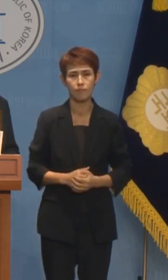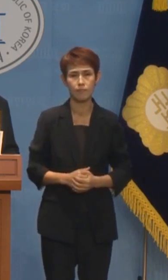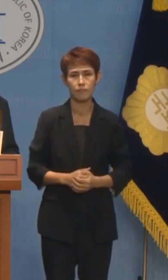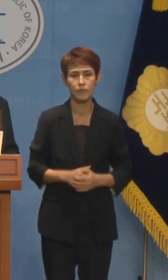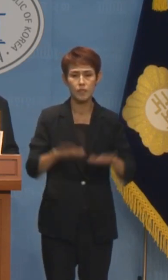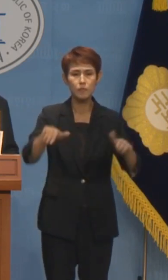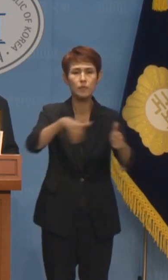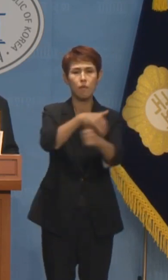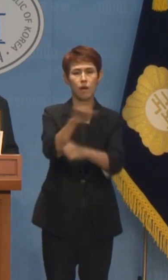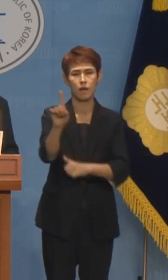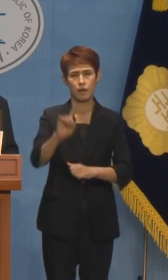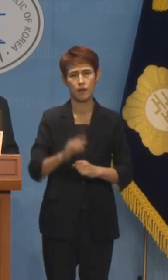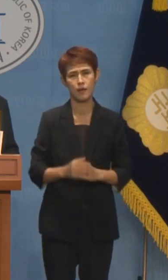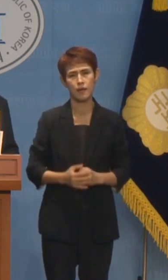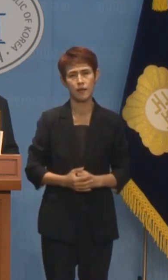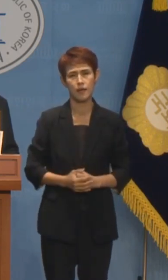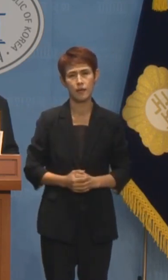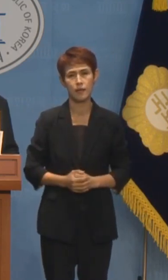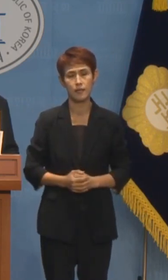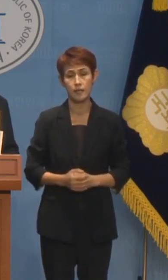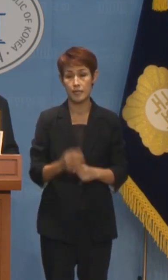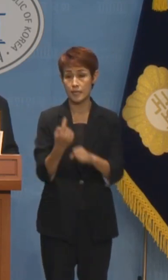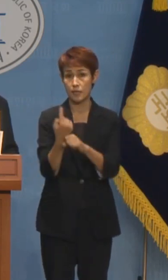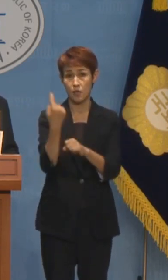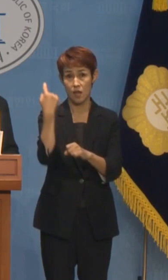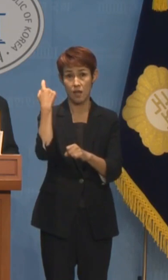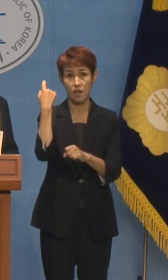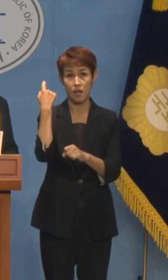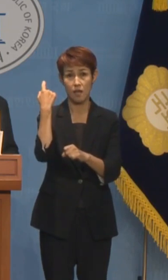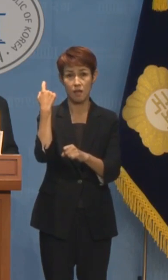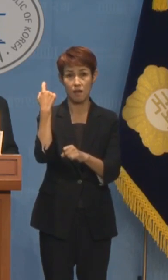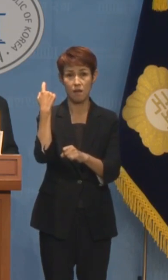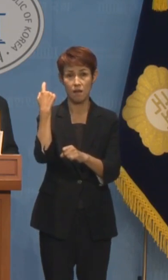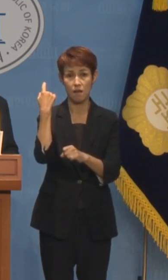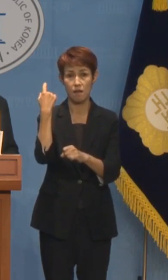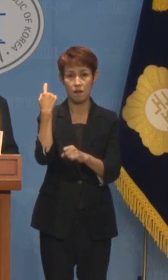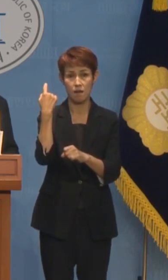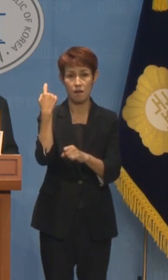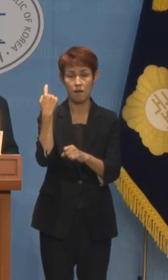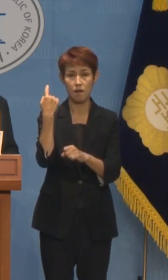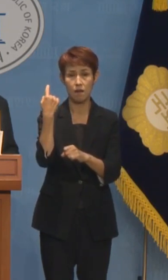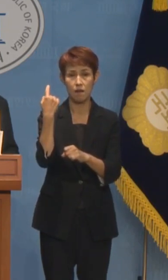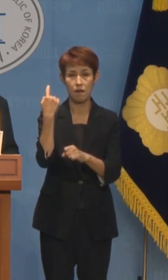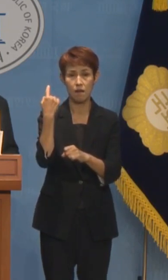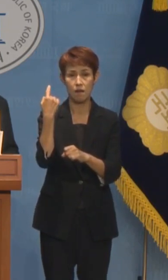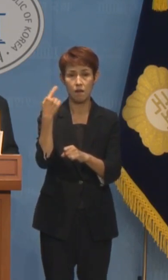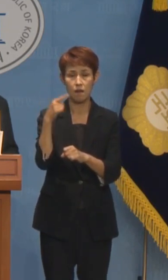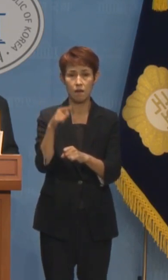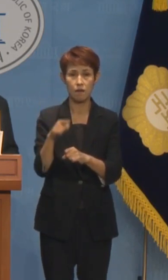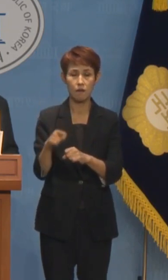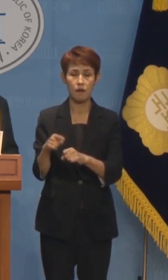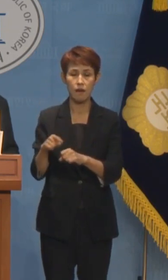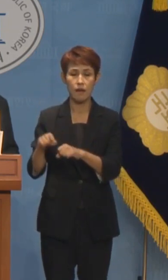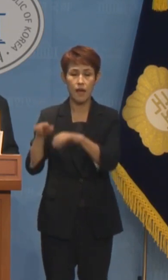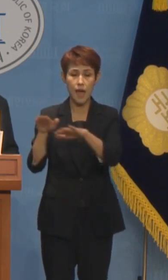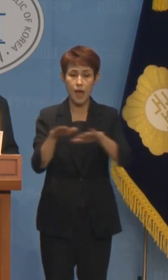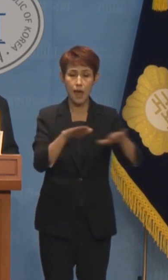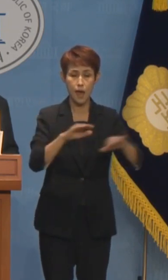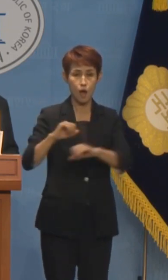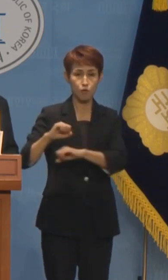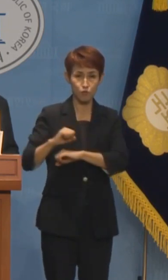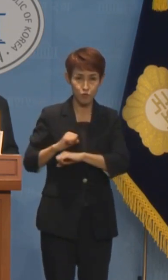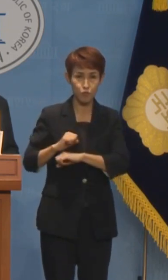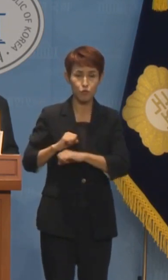지금 어떻습니까 작년에 버젓이 대한민국 해군과 일본